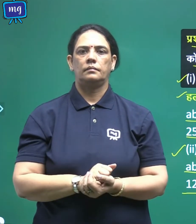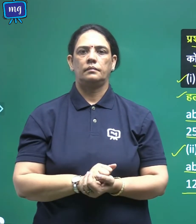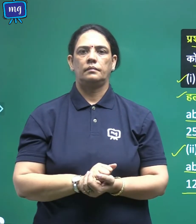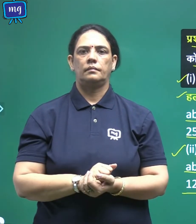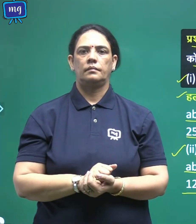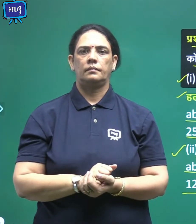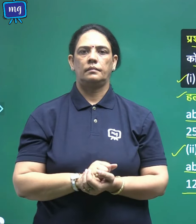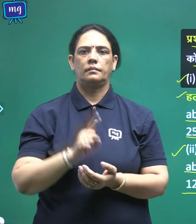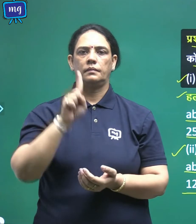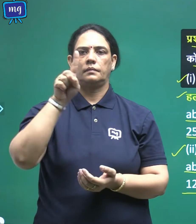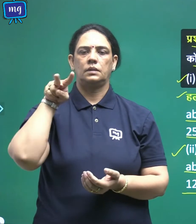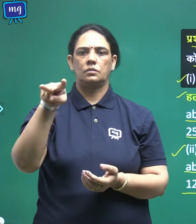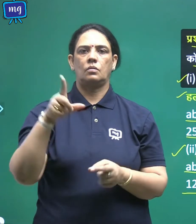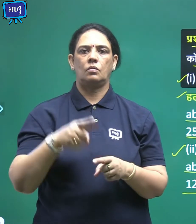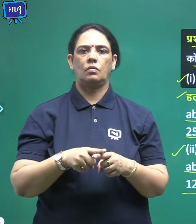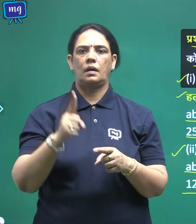100 गुणा 1